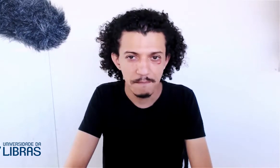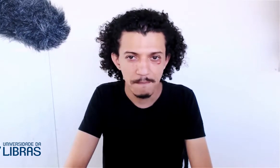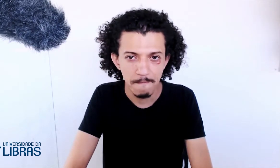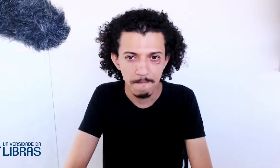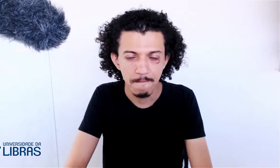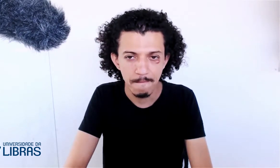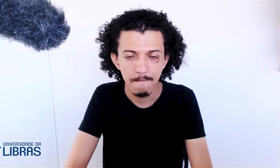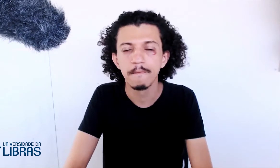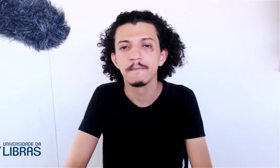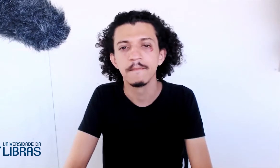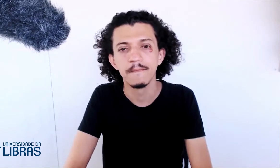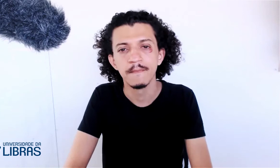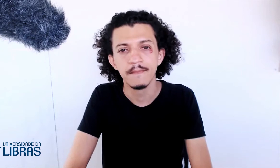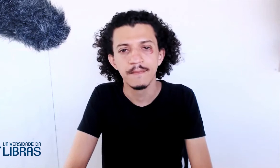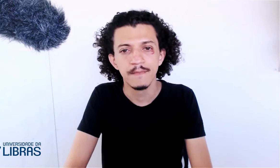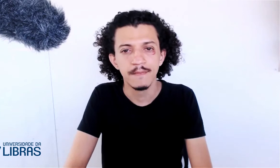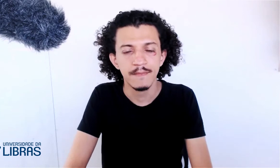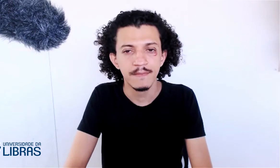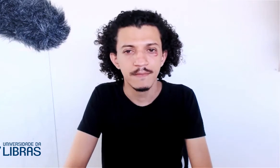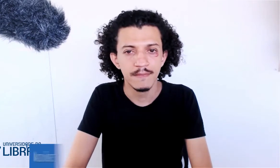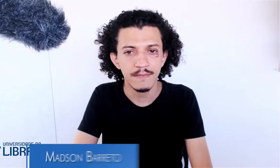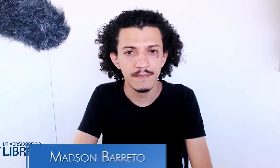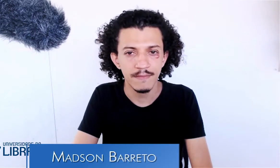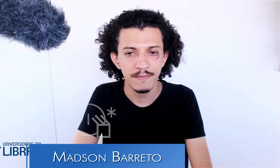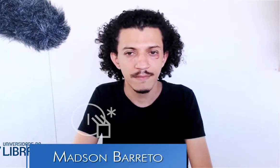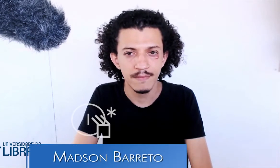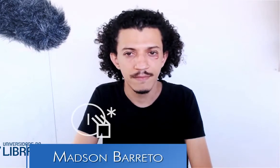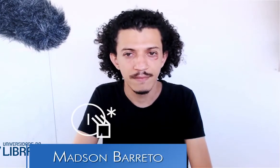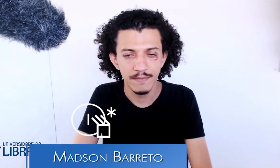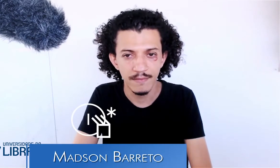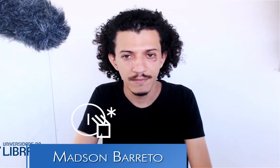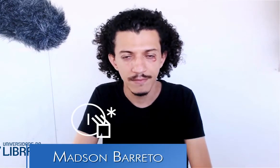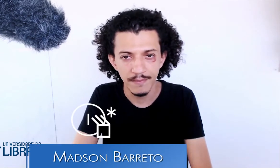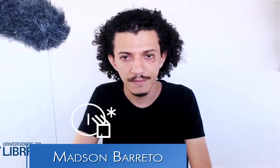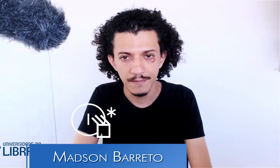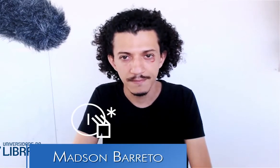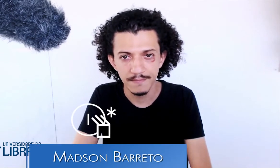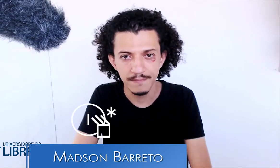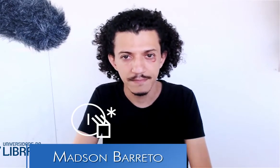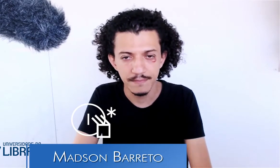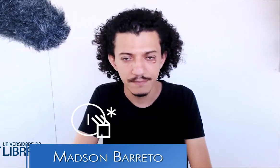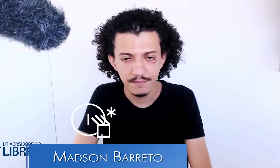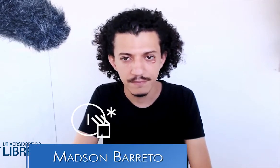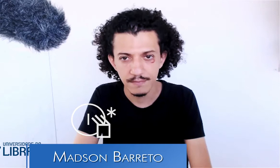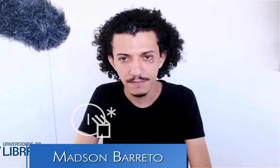para aprender, mesmo que eu já esteja aprendendo a Libras há algum tempo e tenha dificuldade para memorizar